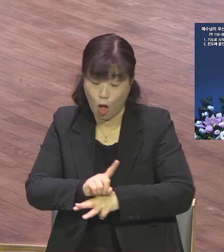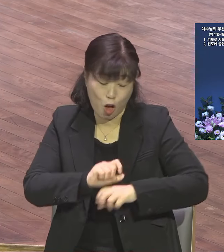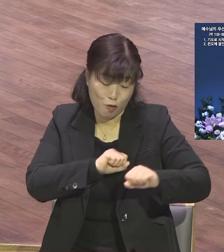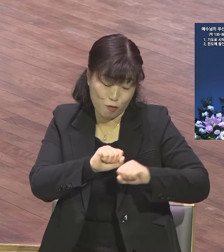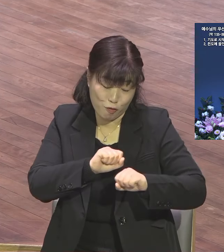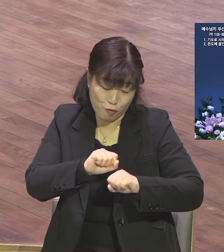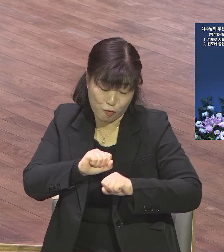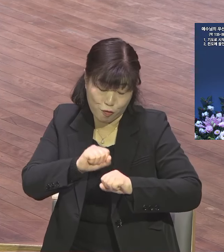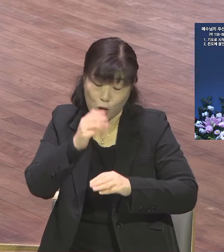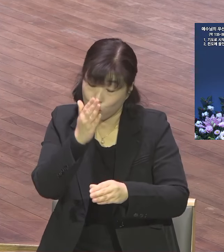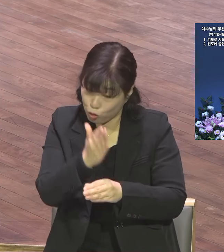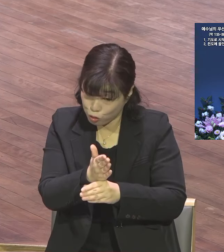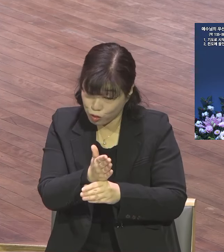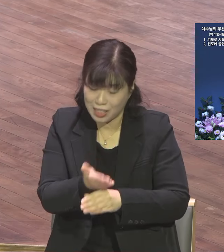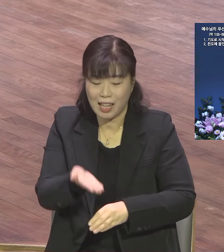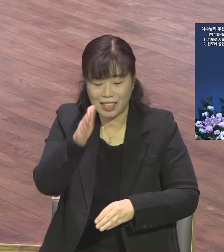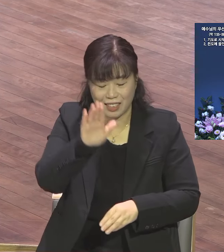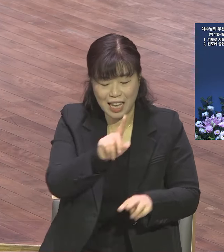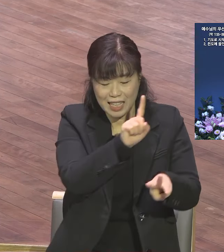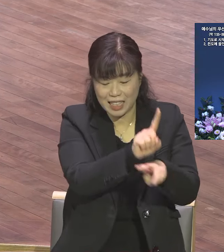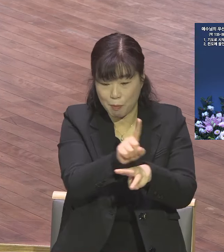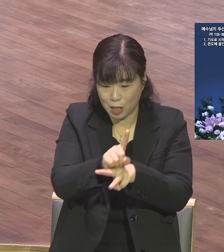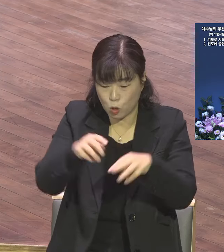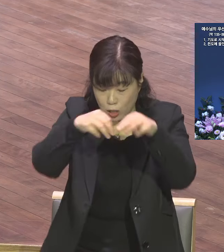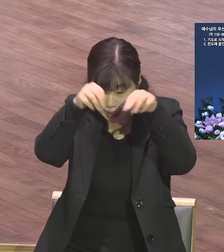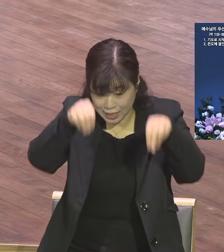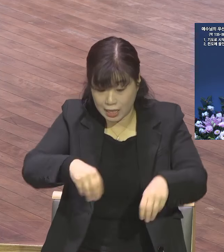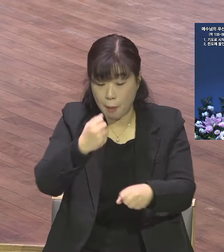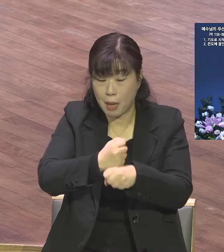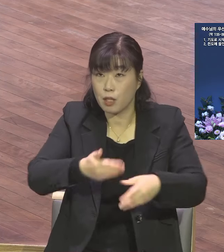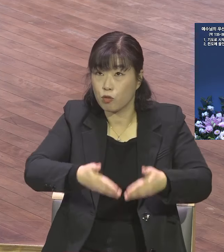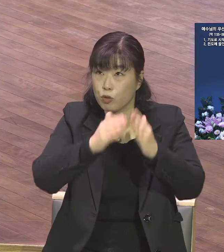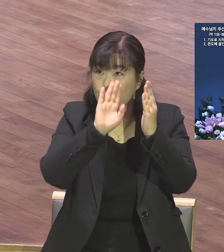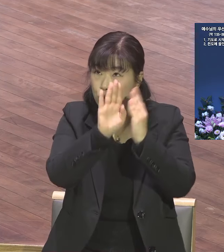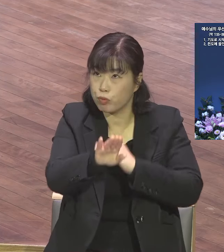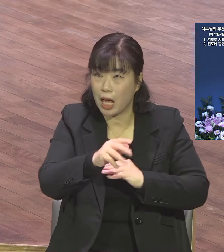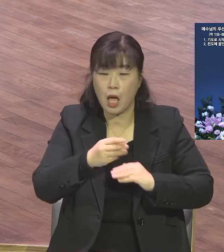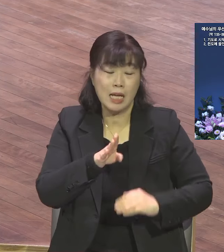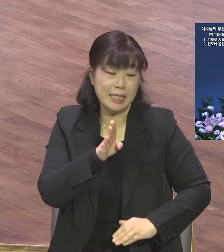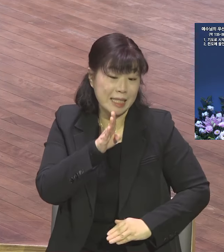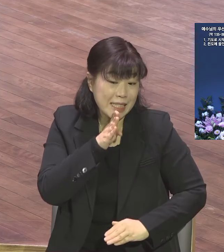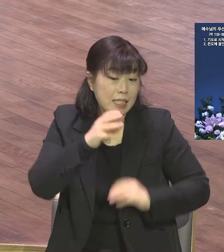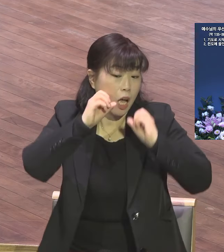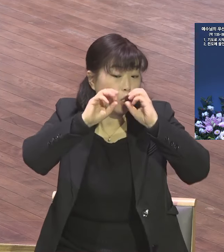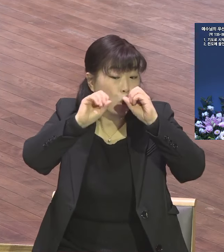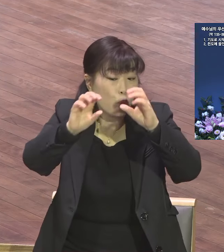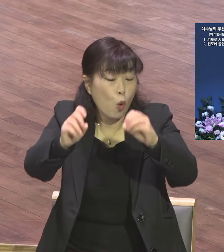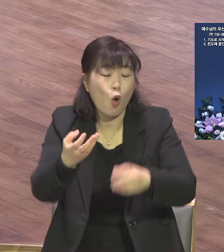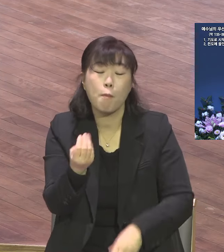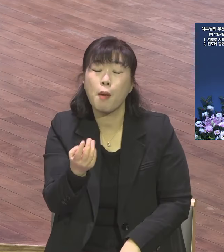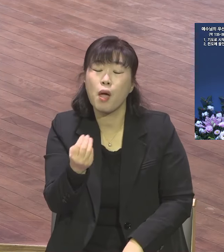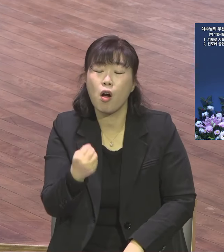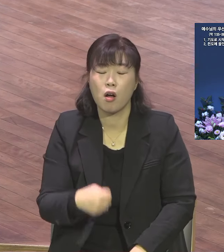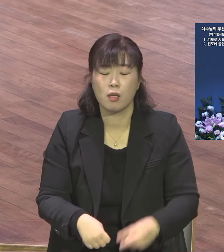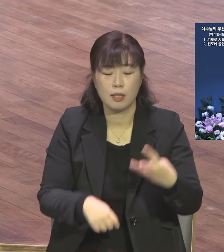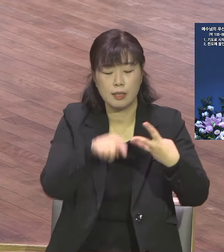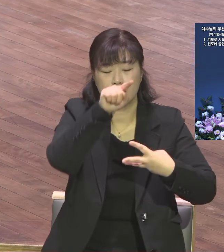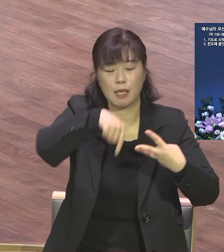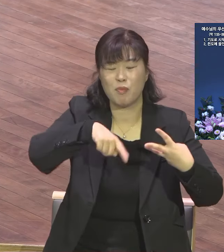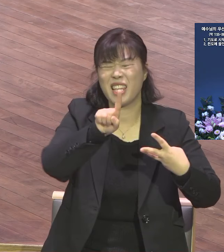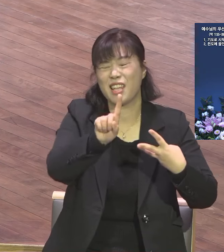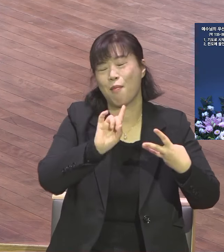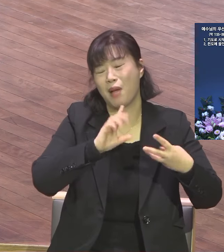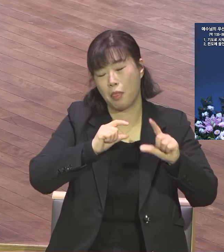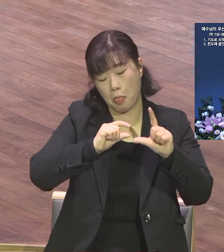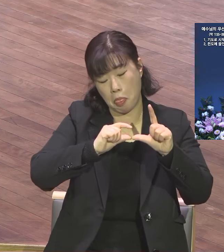여기에 들어 참여해서 같이 영적 호흡을 같이 하겠다면 3분의 1밖에 없어요, 지금.